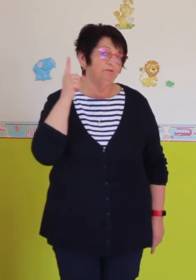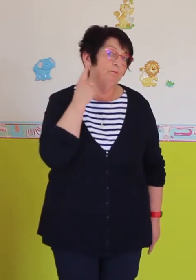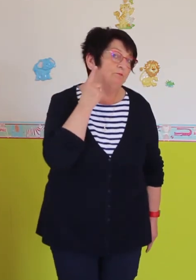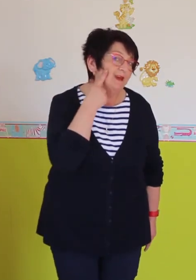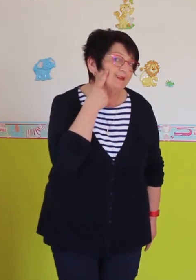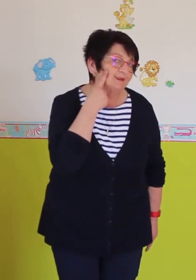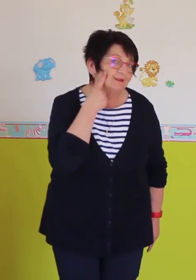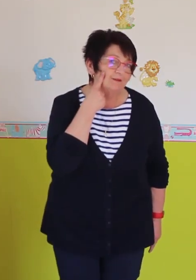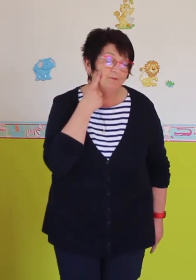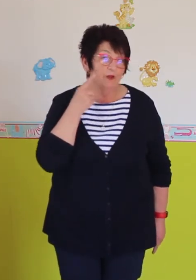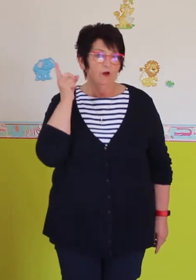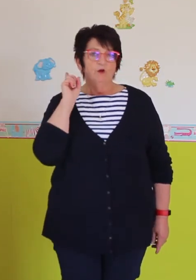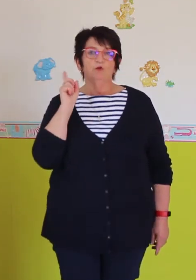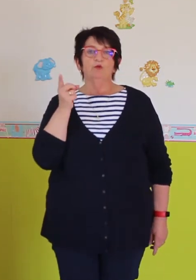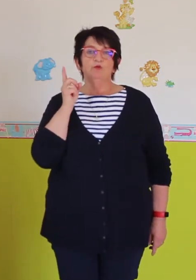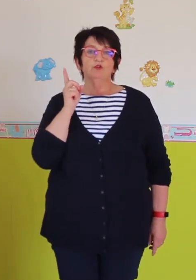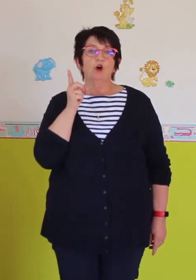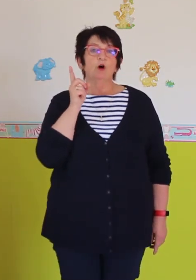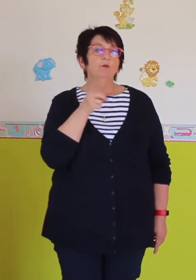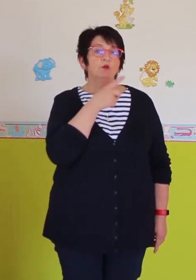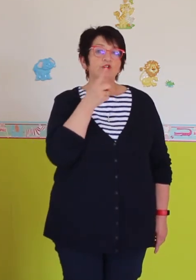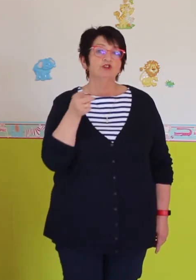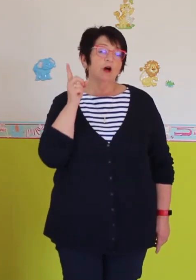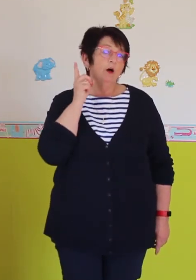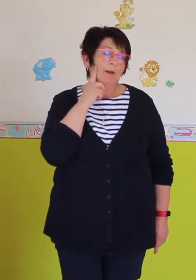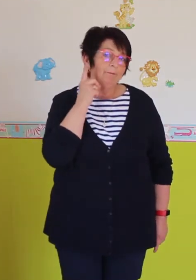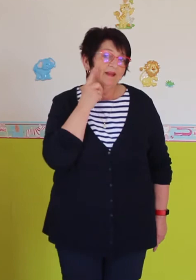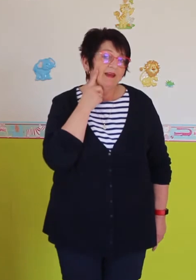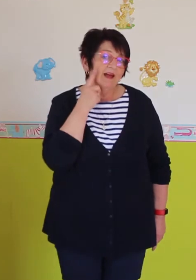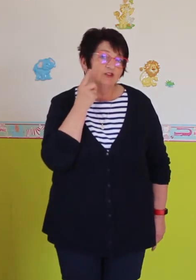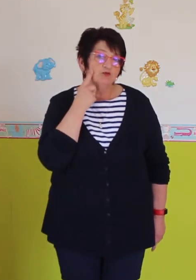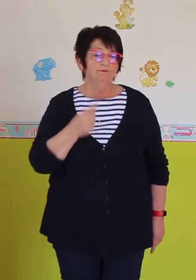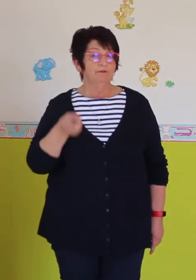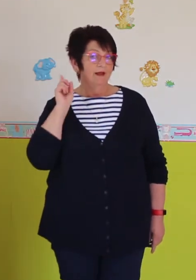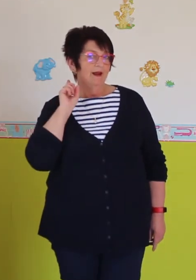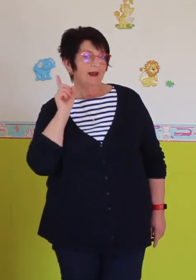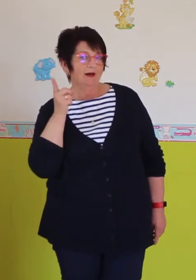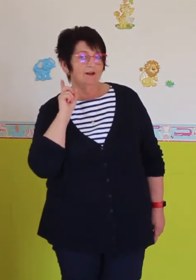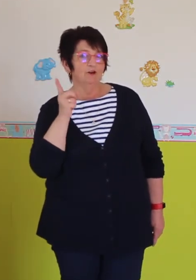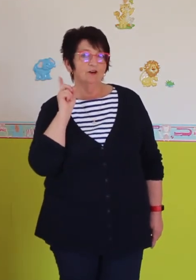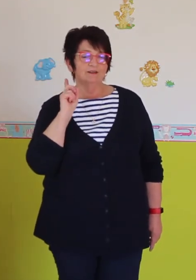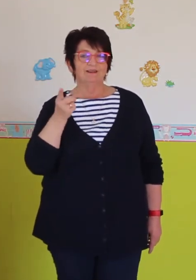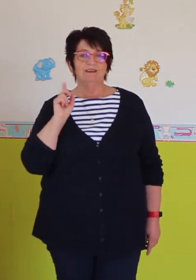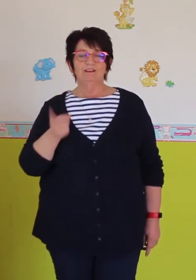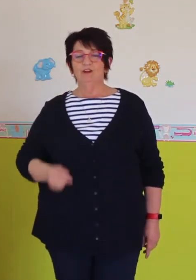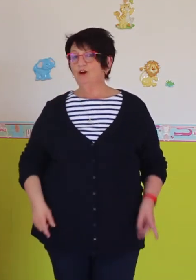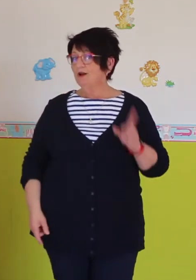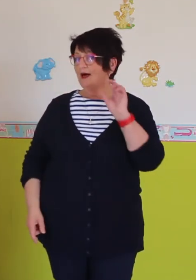Pique, une mouche m'a piqué la joue, la coquine, la